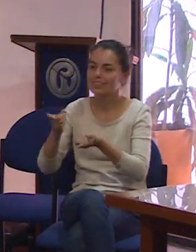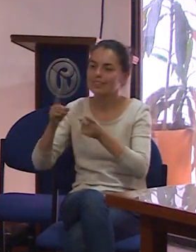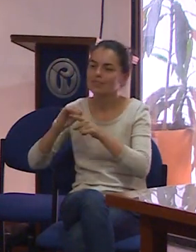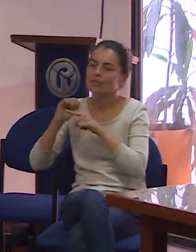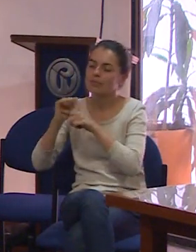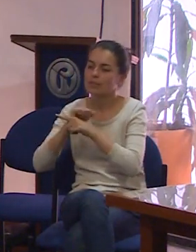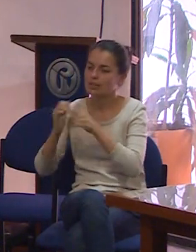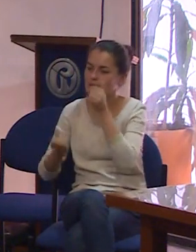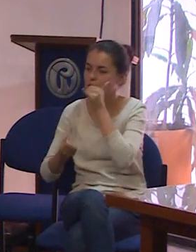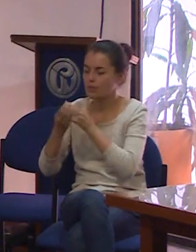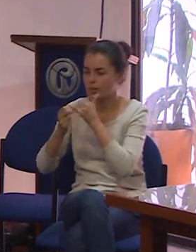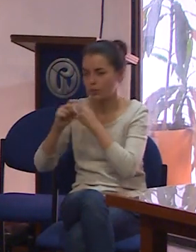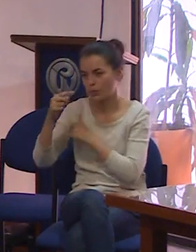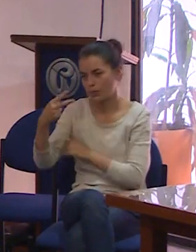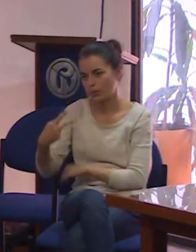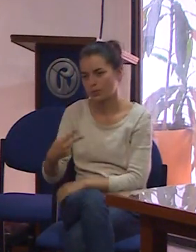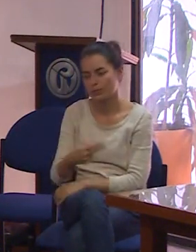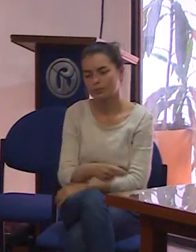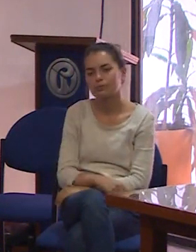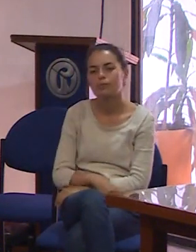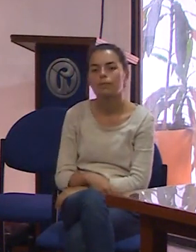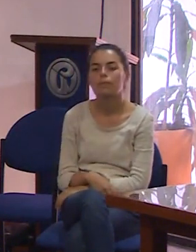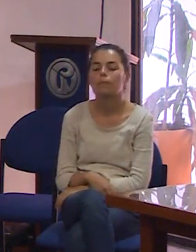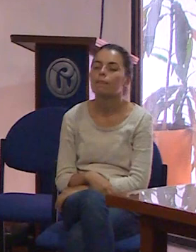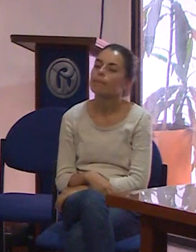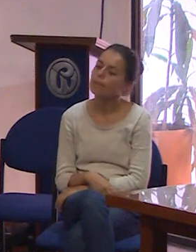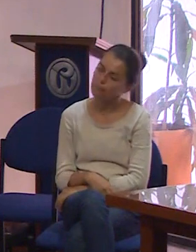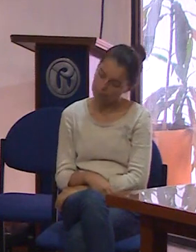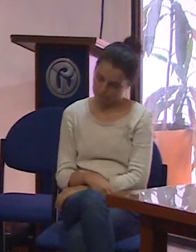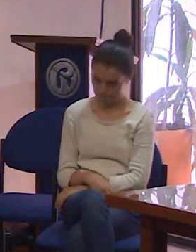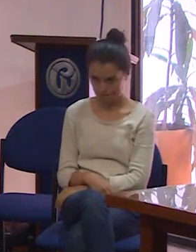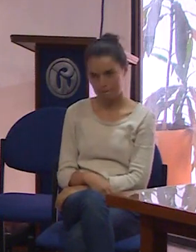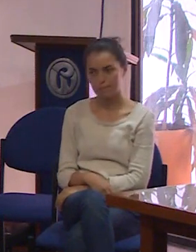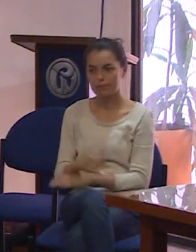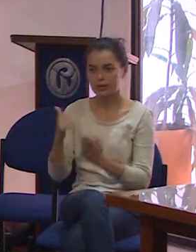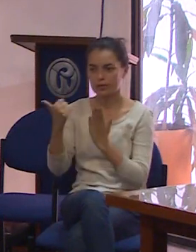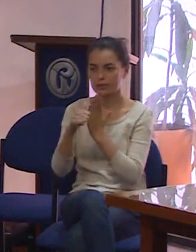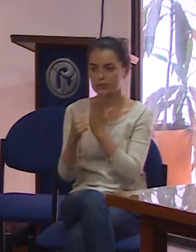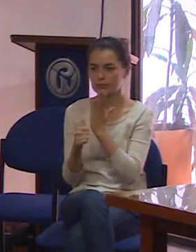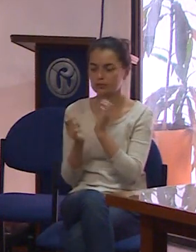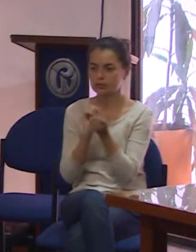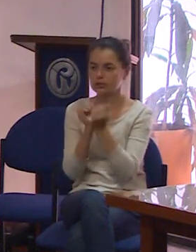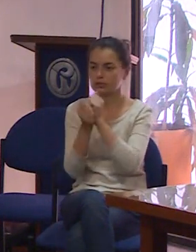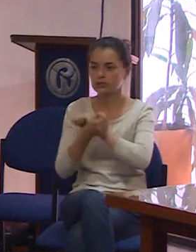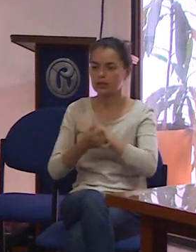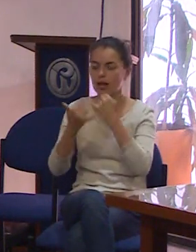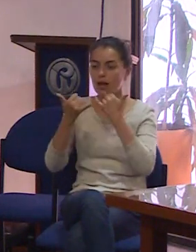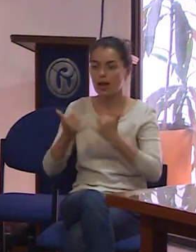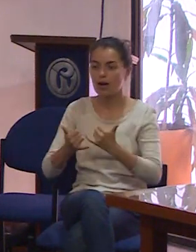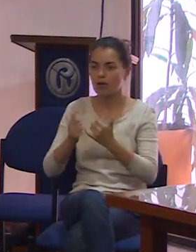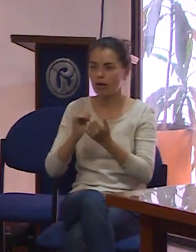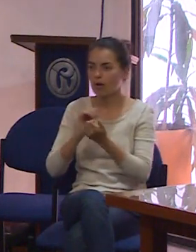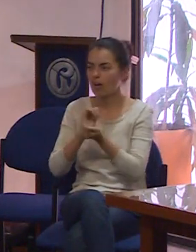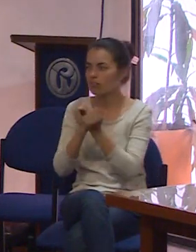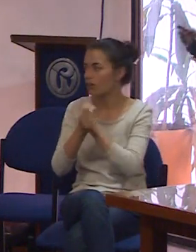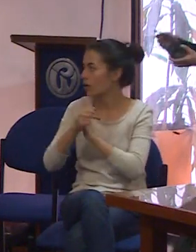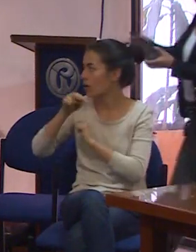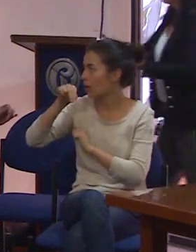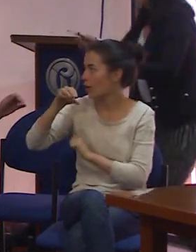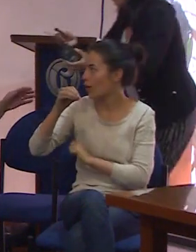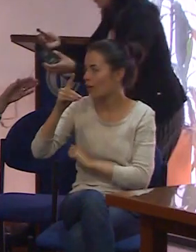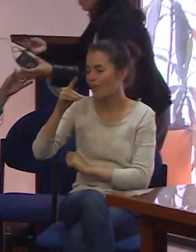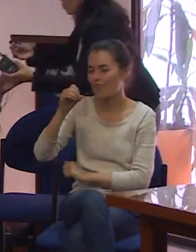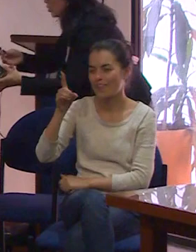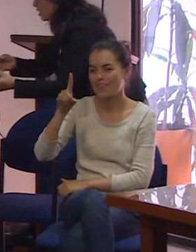así como la práctica pedagógica 2002. En el nuevo proyecto curricular, en la reforma, lo que planteamos es la configuración de unos nodos